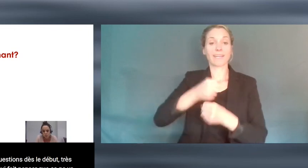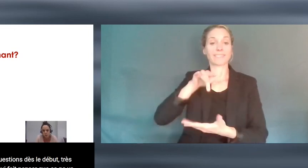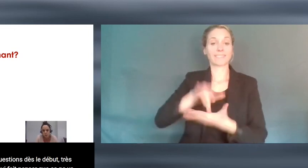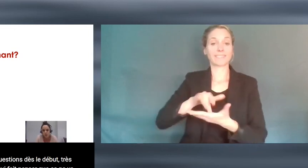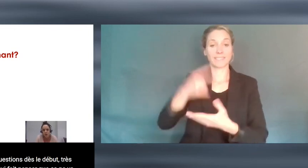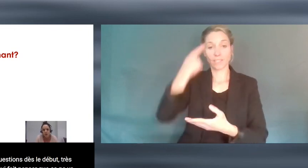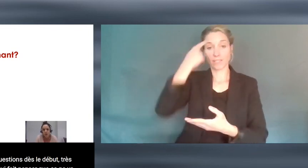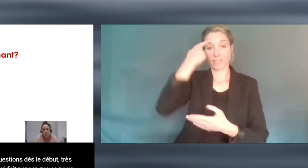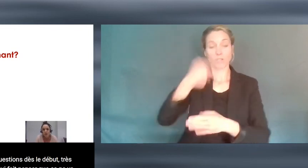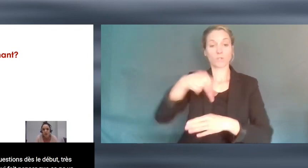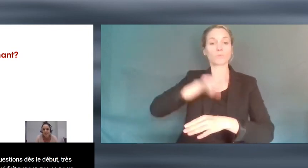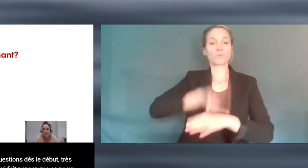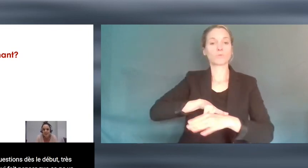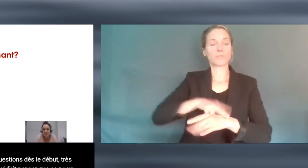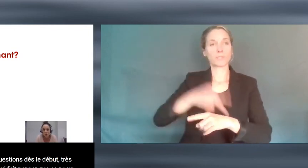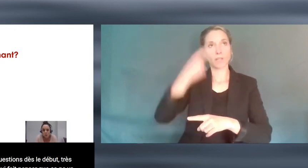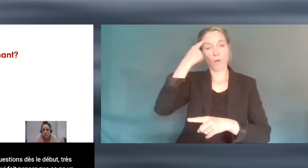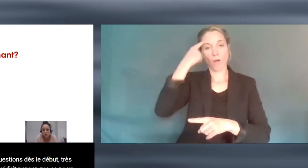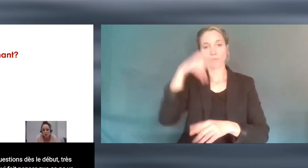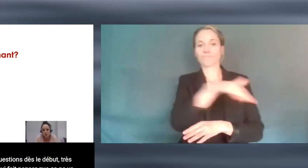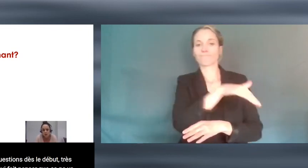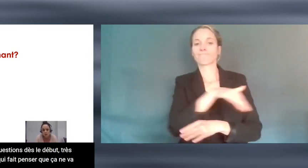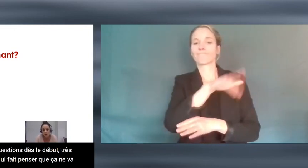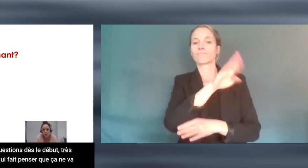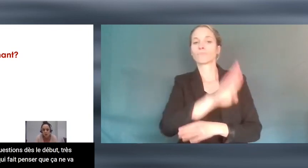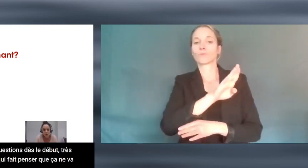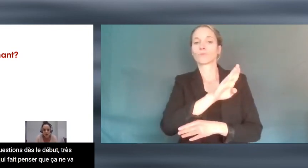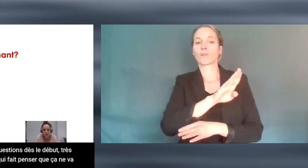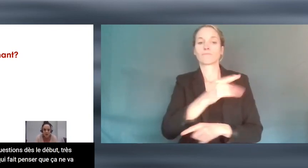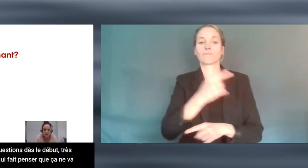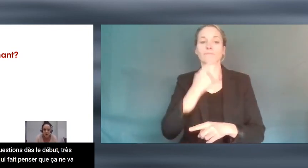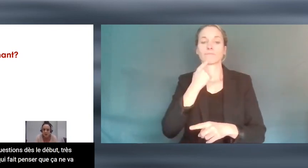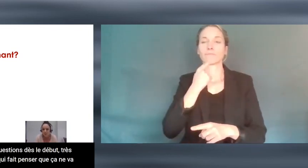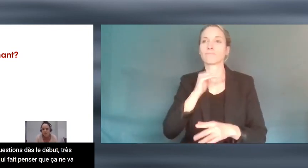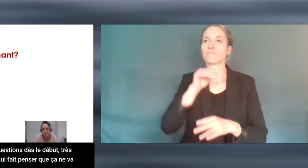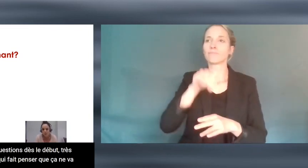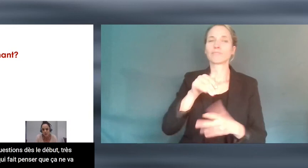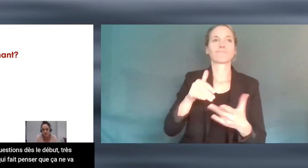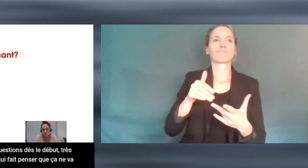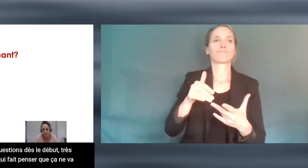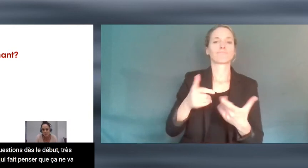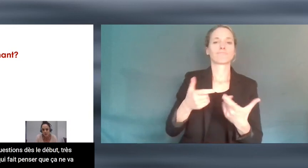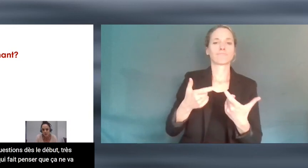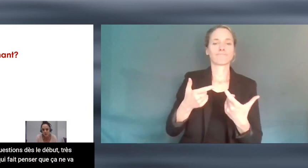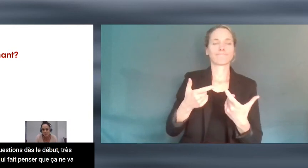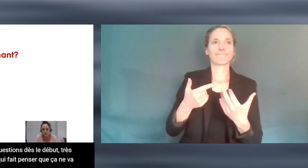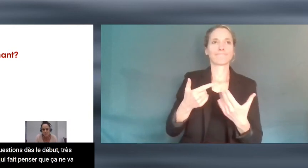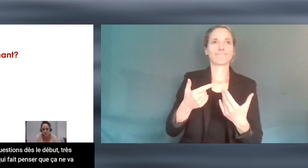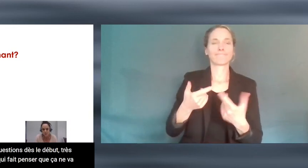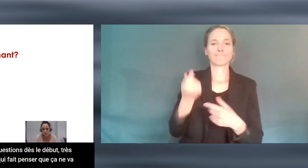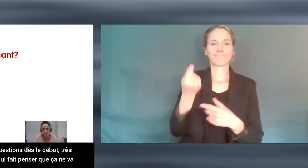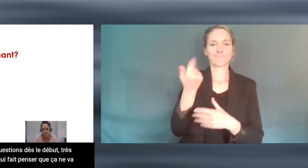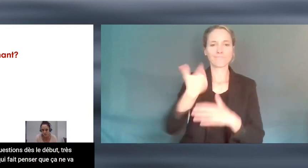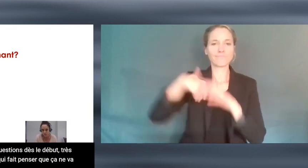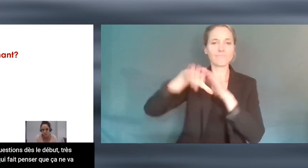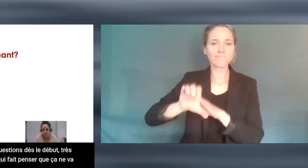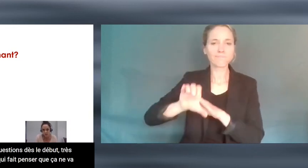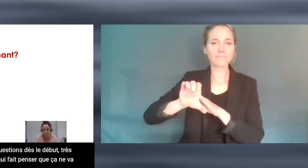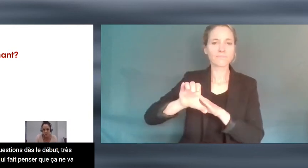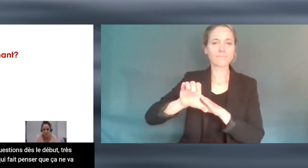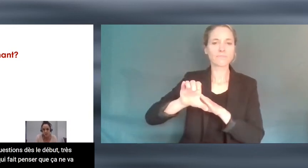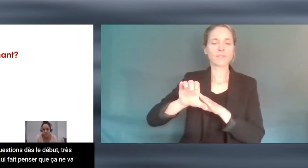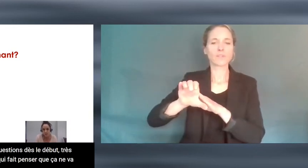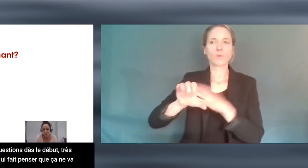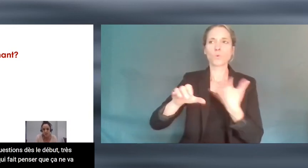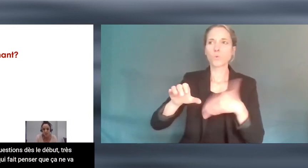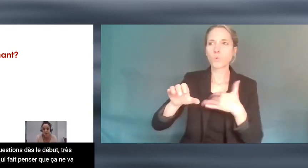le plus souvent, les coûts ne sont pas un élément qui fait penser que ça va pas pouvoir